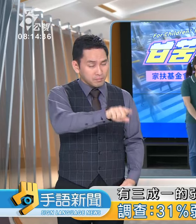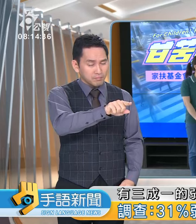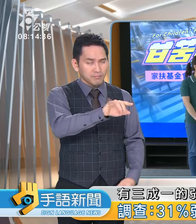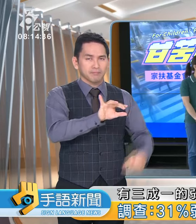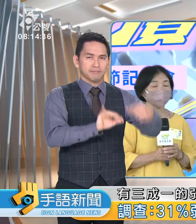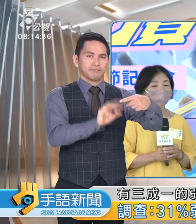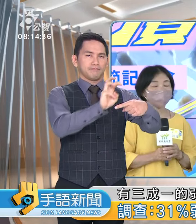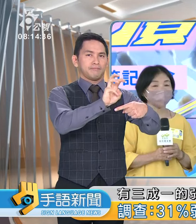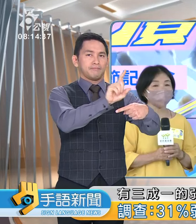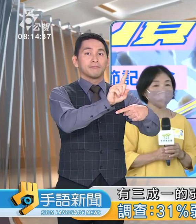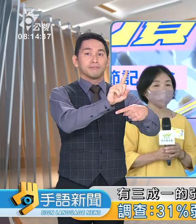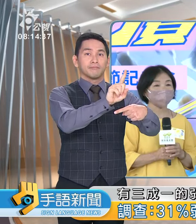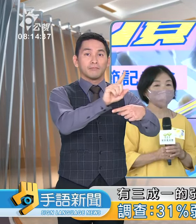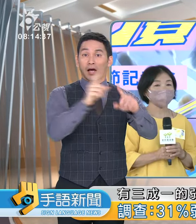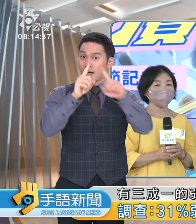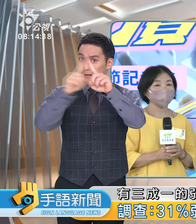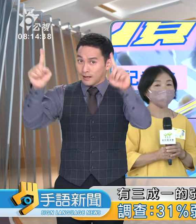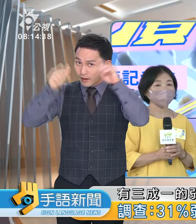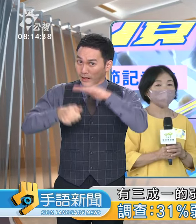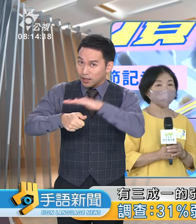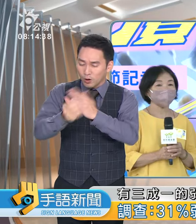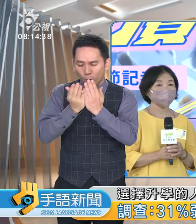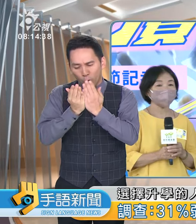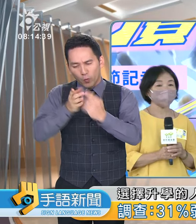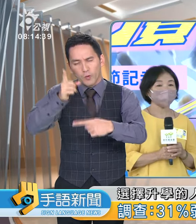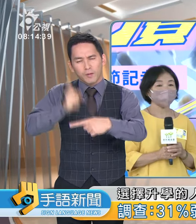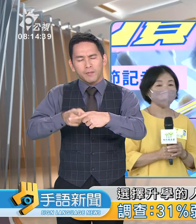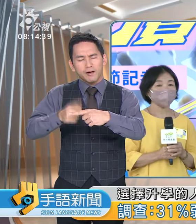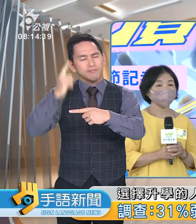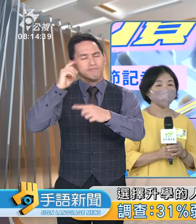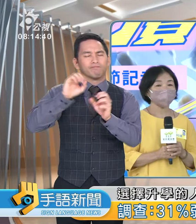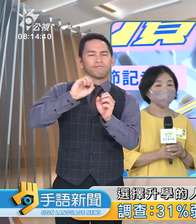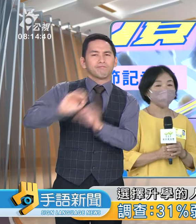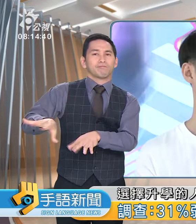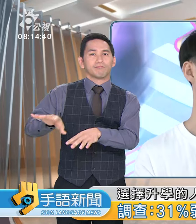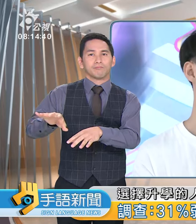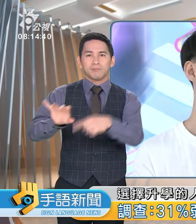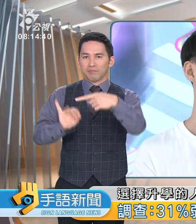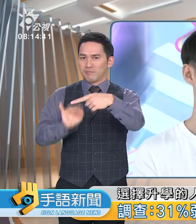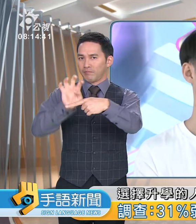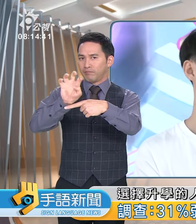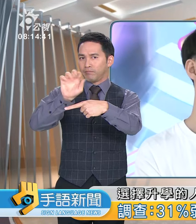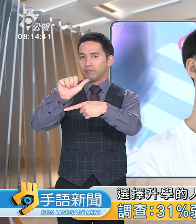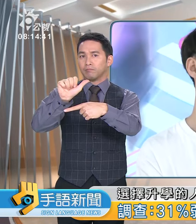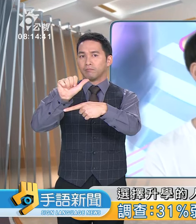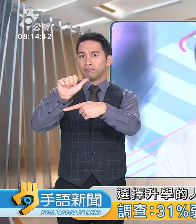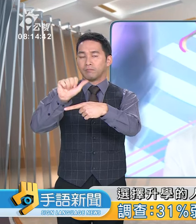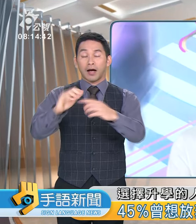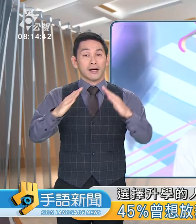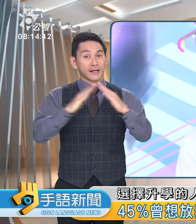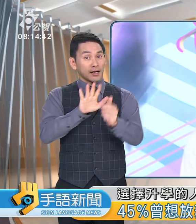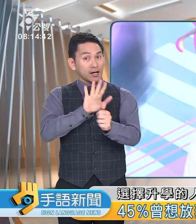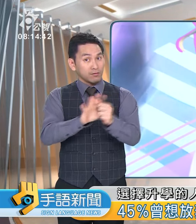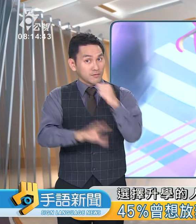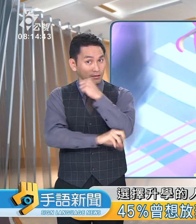业后就要去工作，而选择升学的人有45%曾经想放弃升